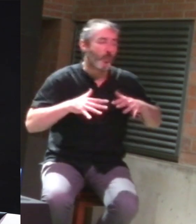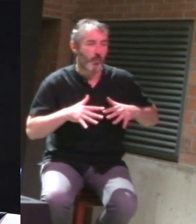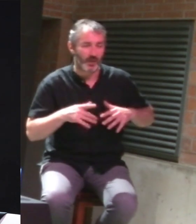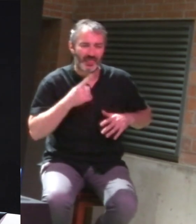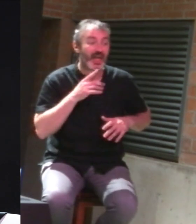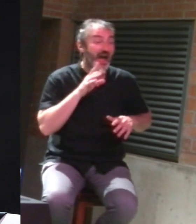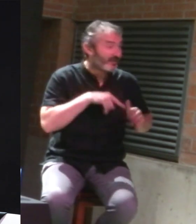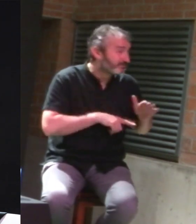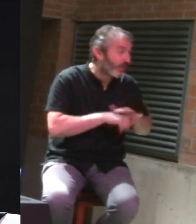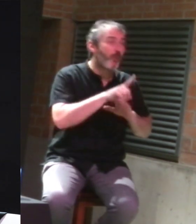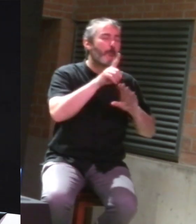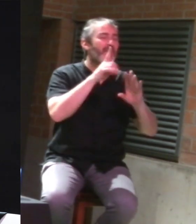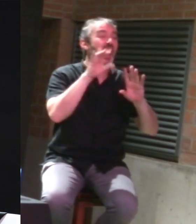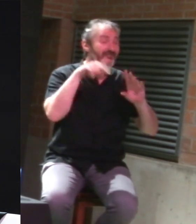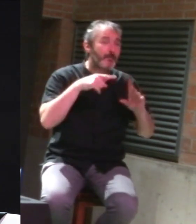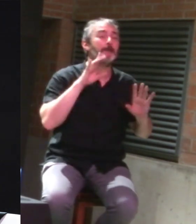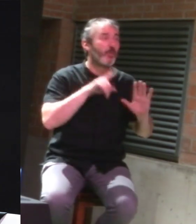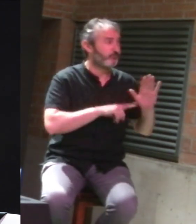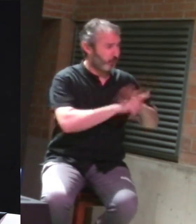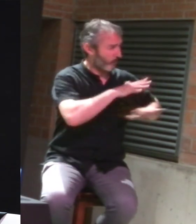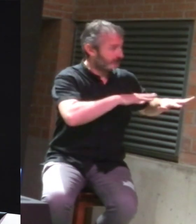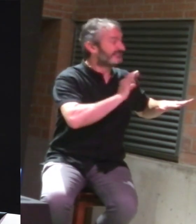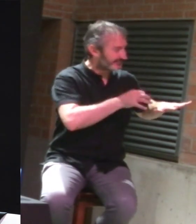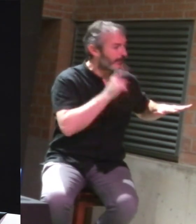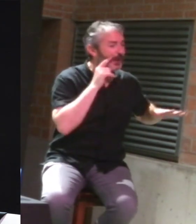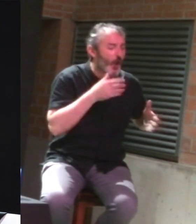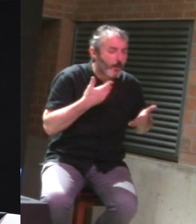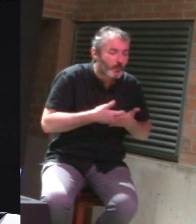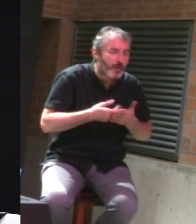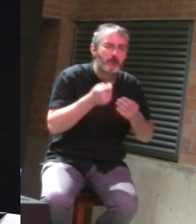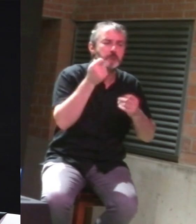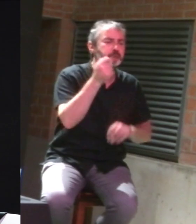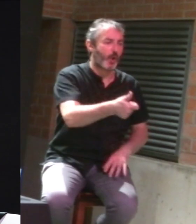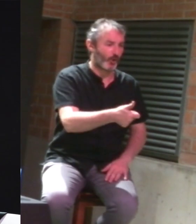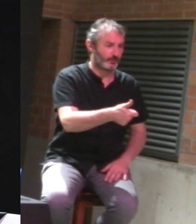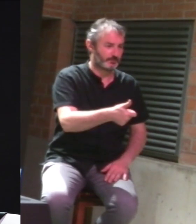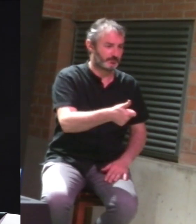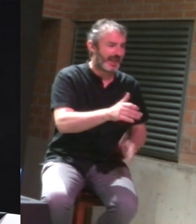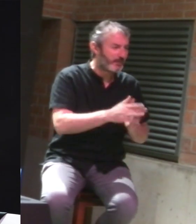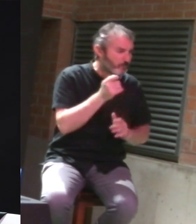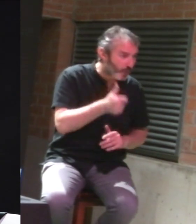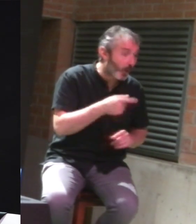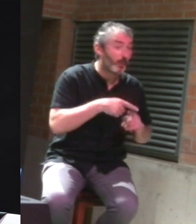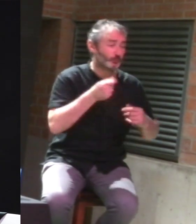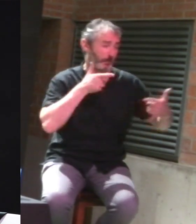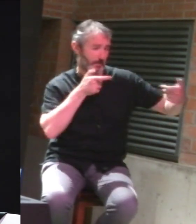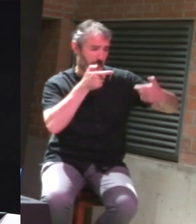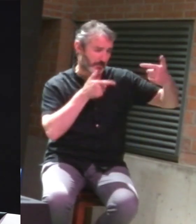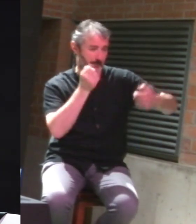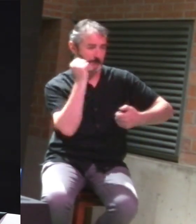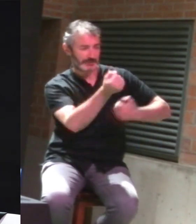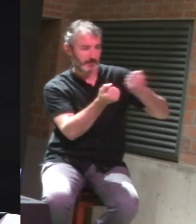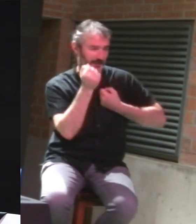pena que tinguem molt poques biografies dels anys del pistolarisme, de Mialiu, de tot el seu equip, de gent,